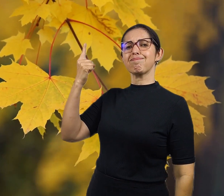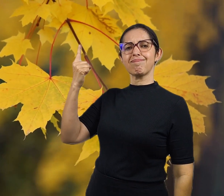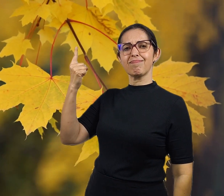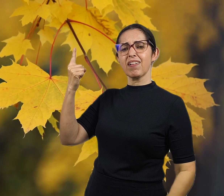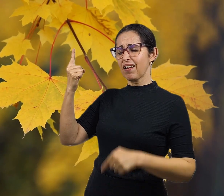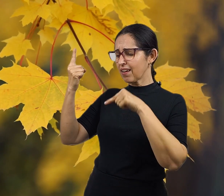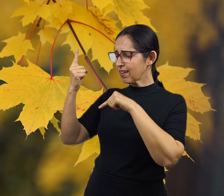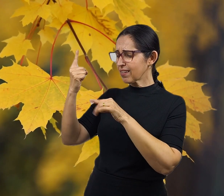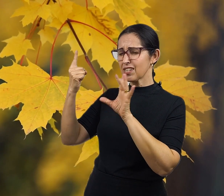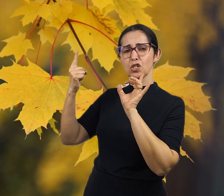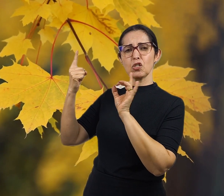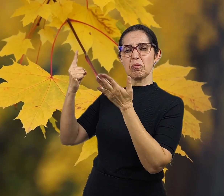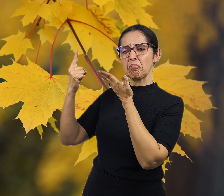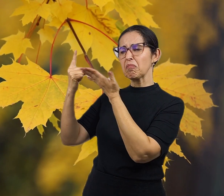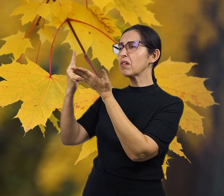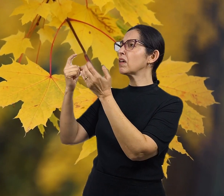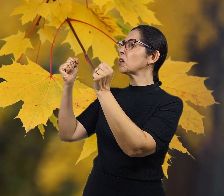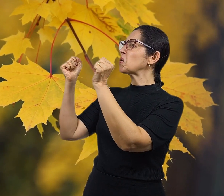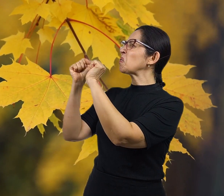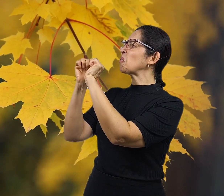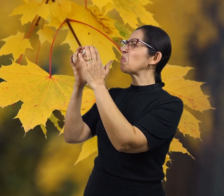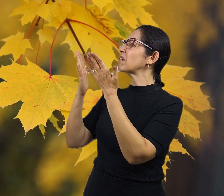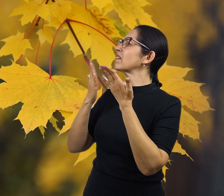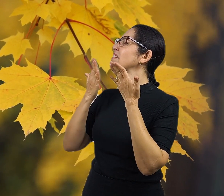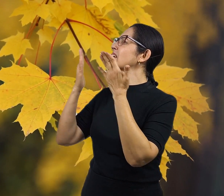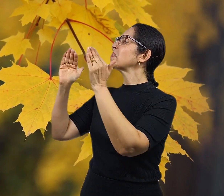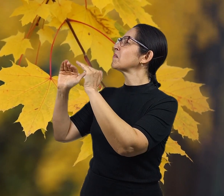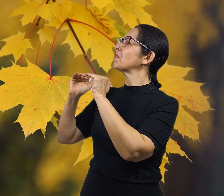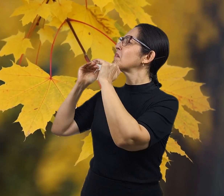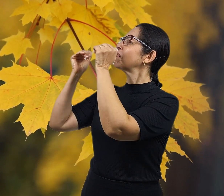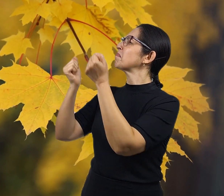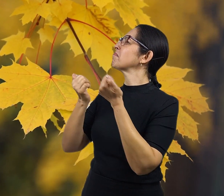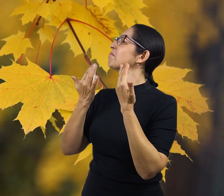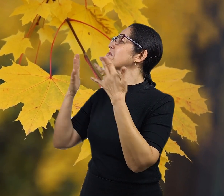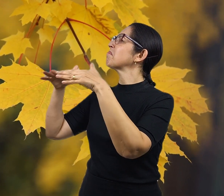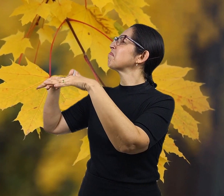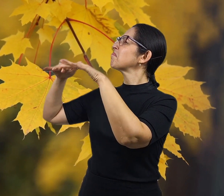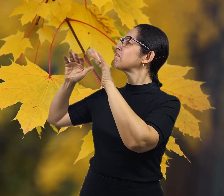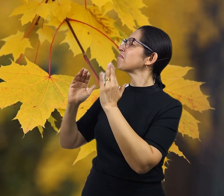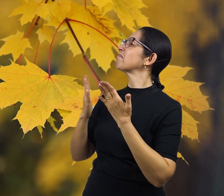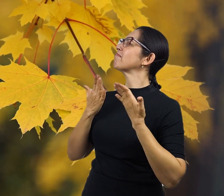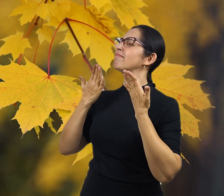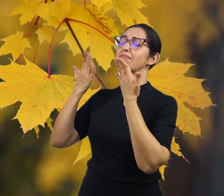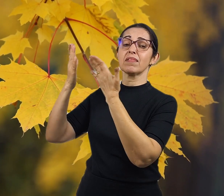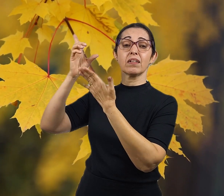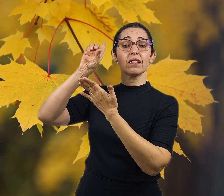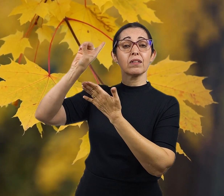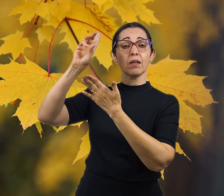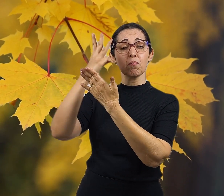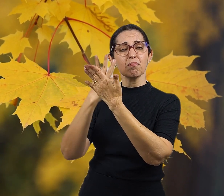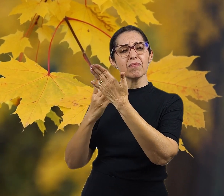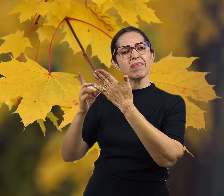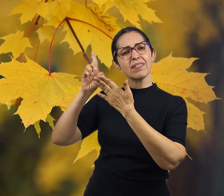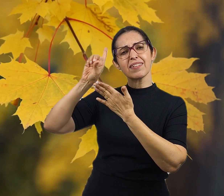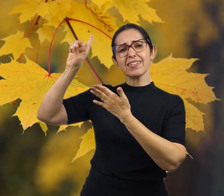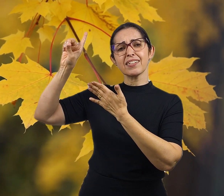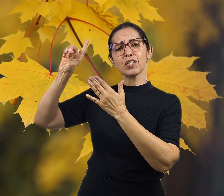aqui toda a glória, toda a honra, toda a majestade é dada ao Deus triuno. Tudo é para Ele nesse